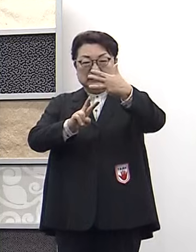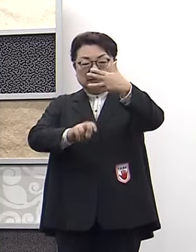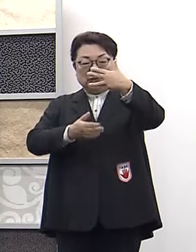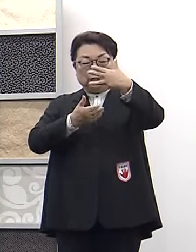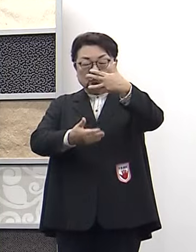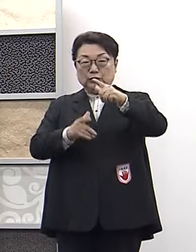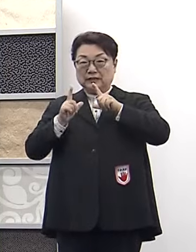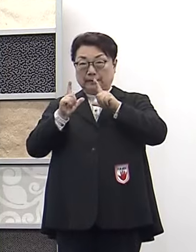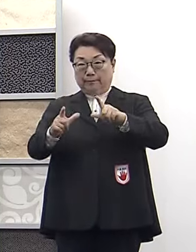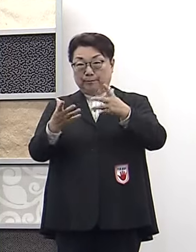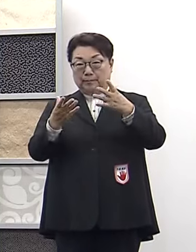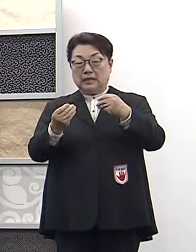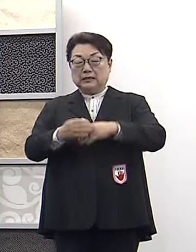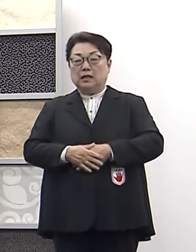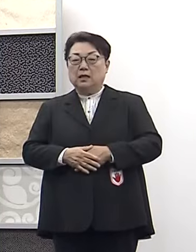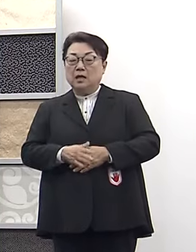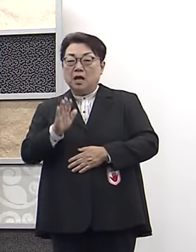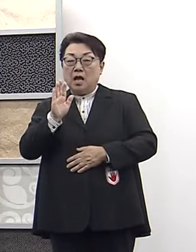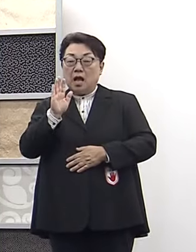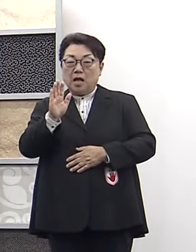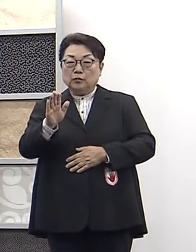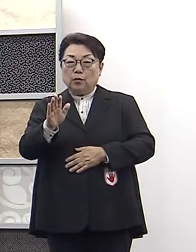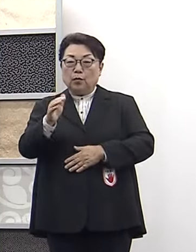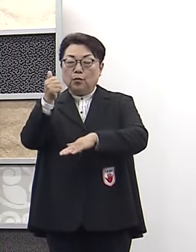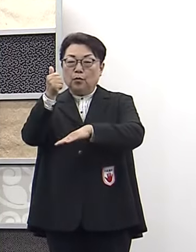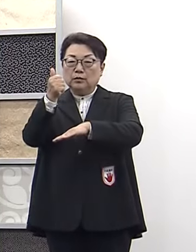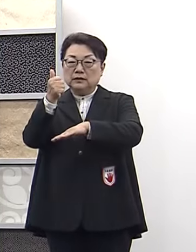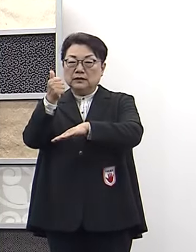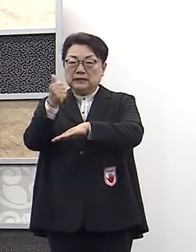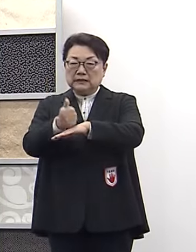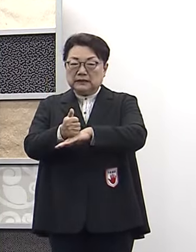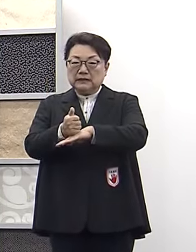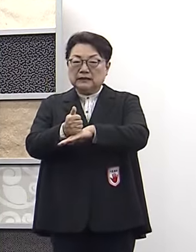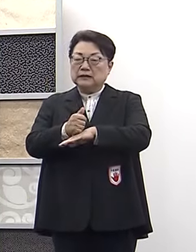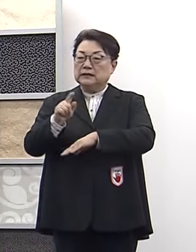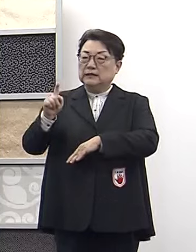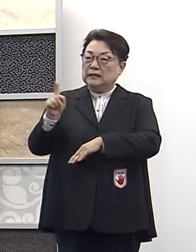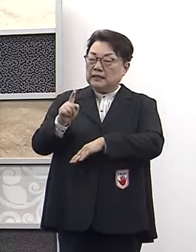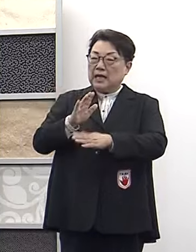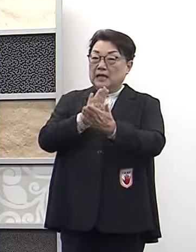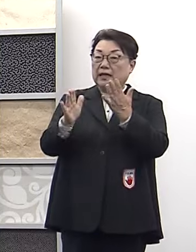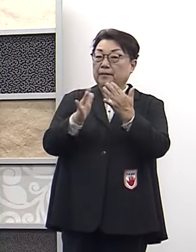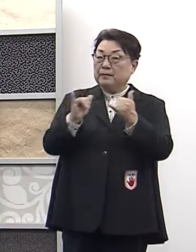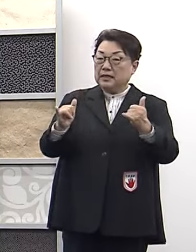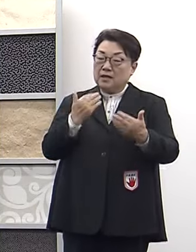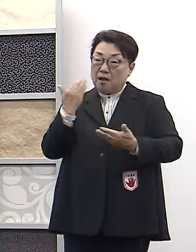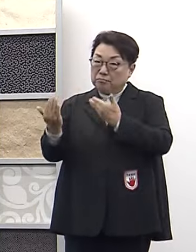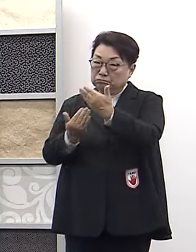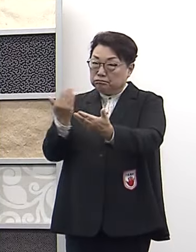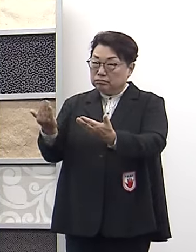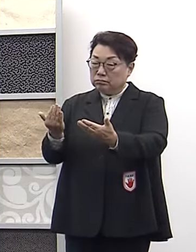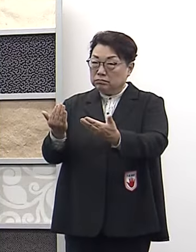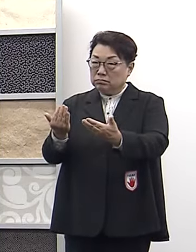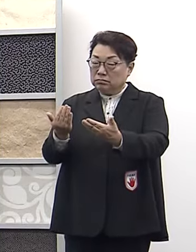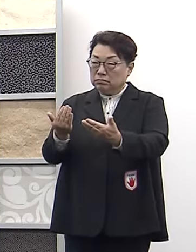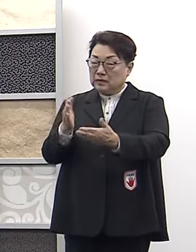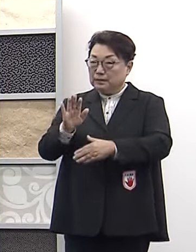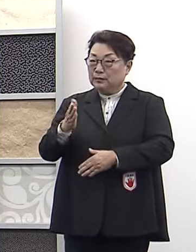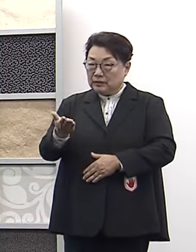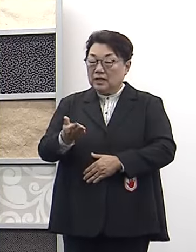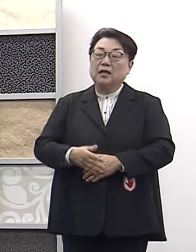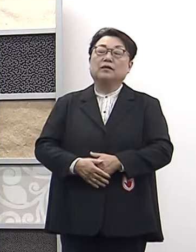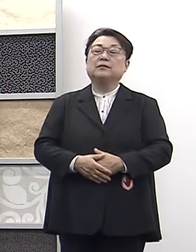ましたけれども、知事のもとにはその、再度の説明について県民の方からどのような声が寄せられていて、それについてどのようにお考えになっているでしょう